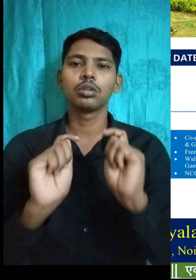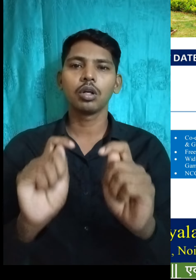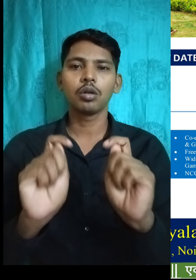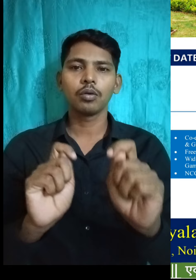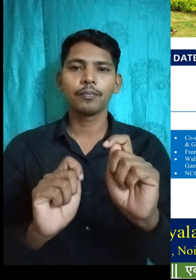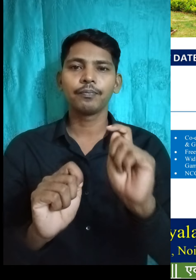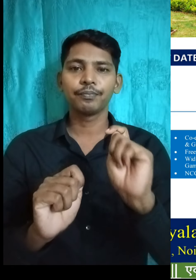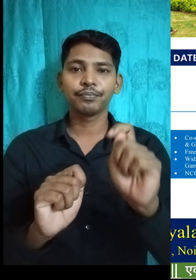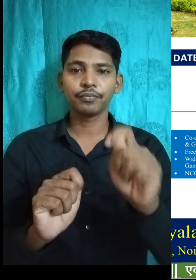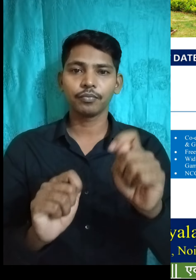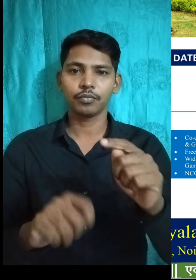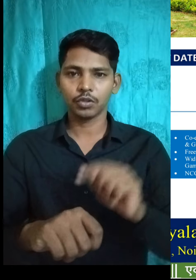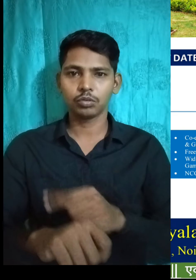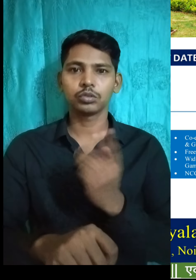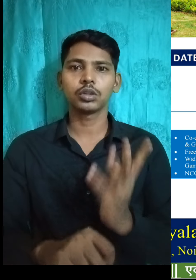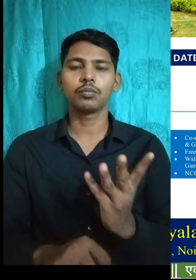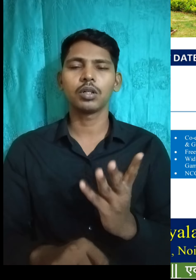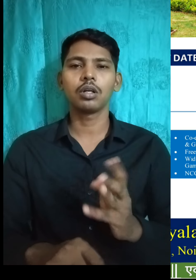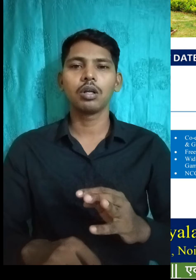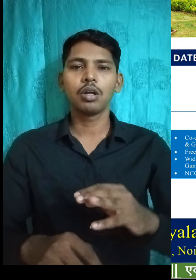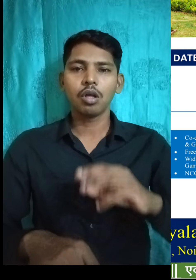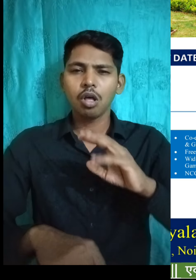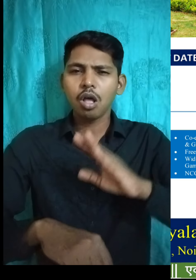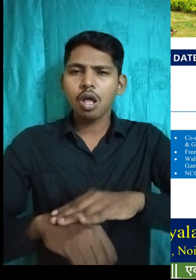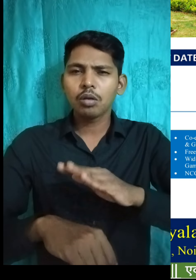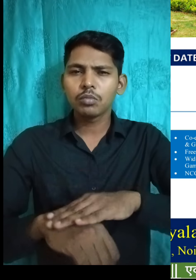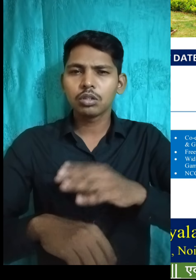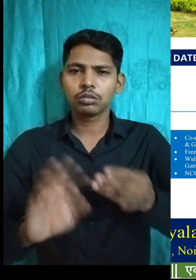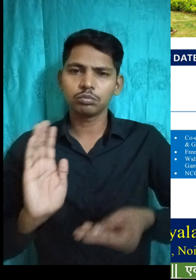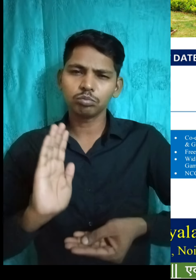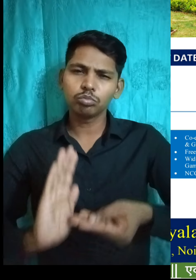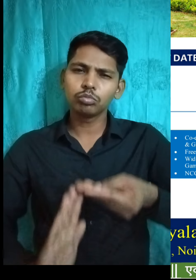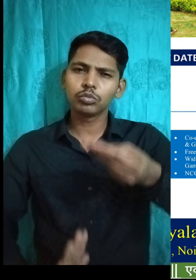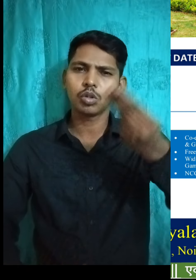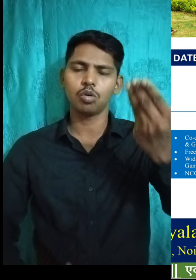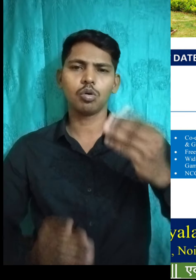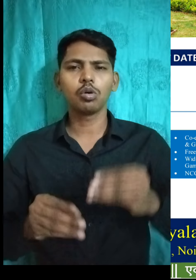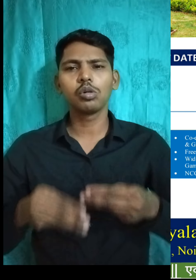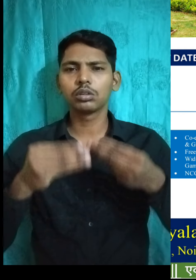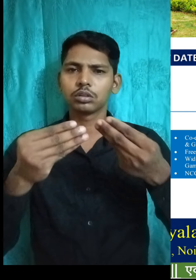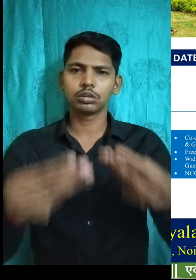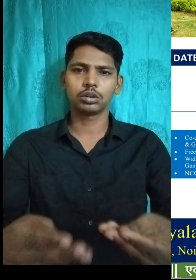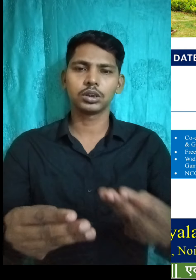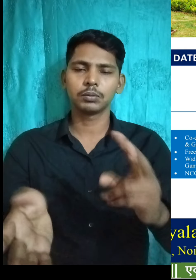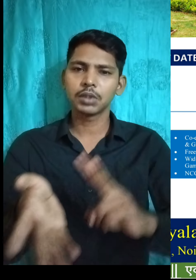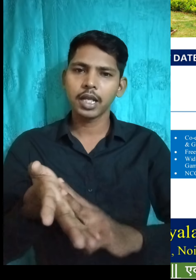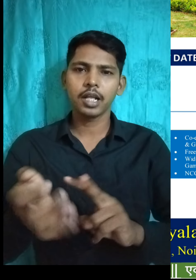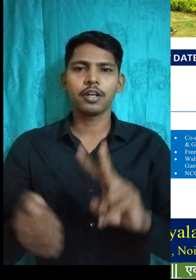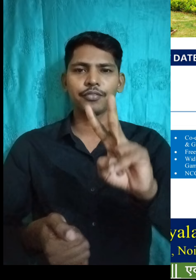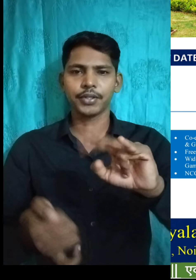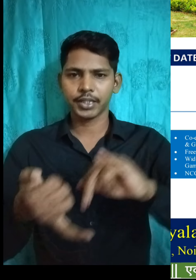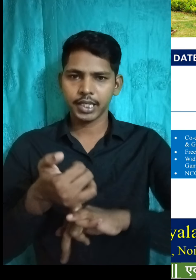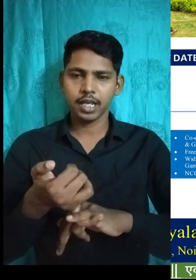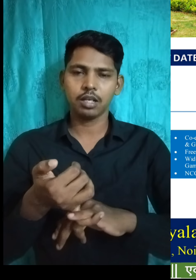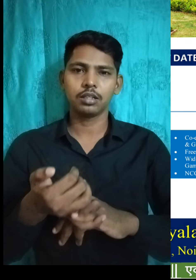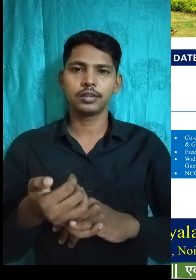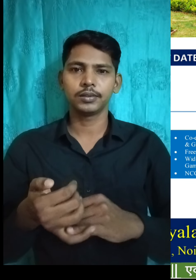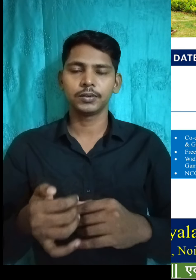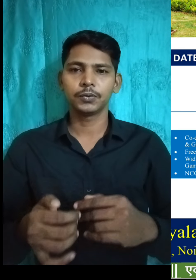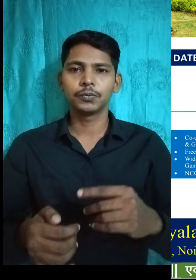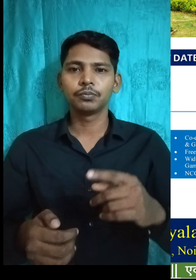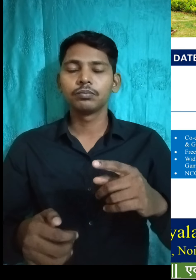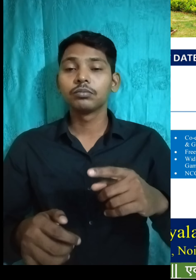बहुत प्रकार का अनुभव आपको नवोदय विद्यालय प्रदान करने जा रही है। तो आवेदन करने में क्या हर्ज